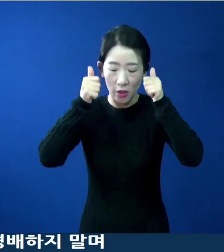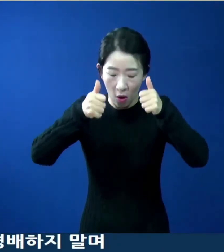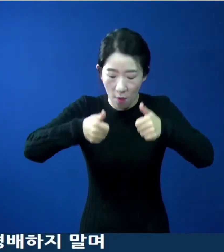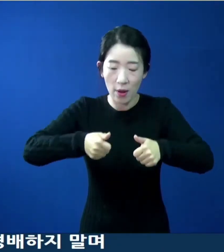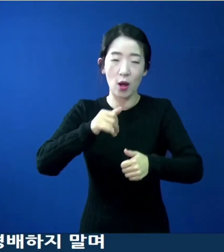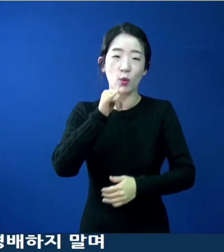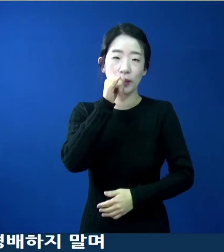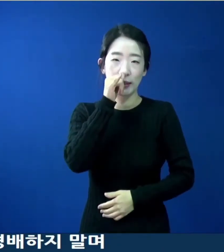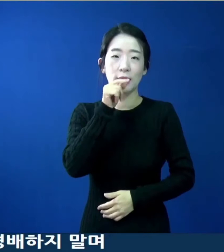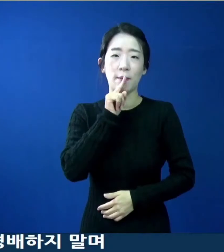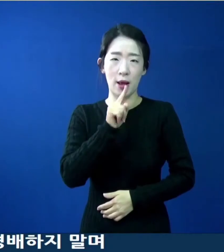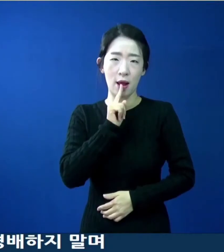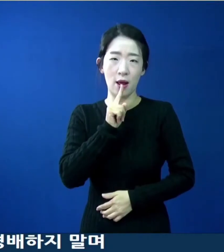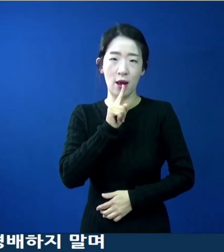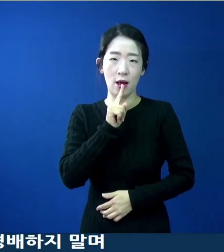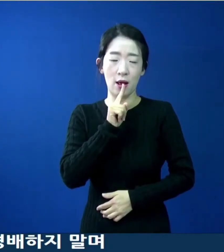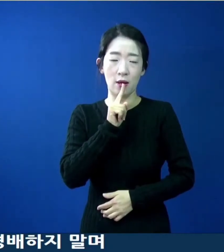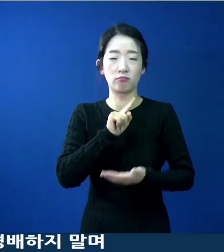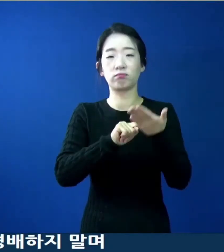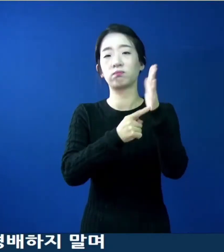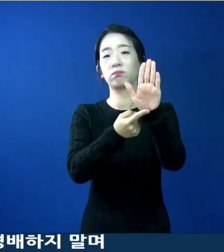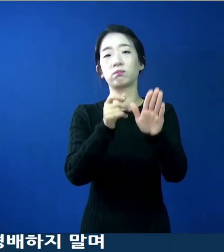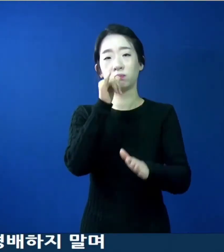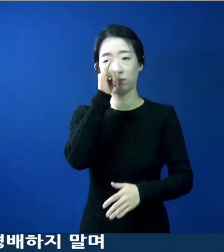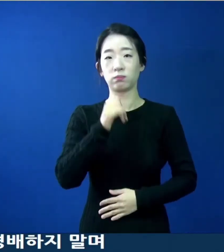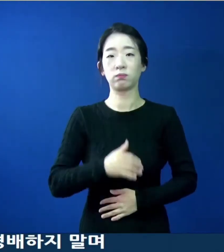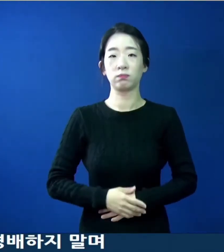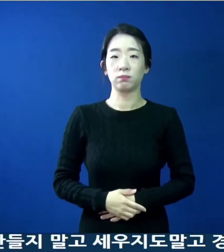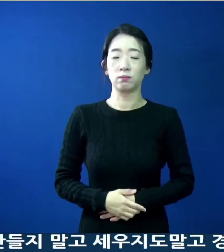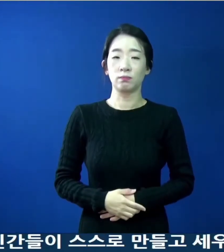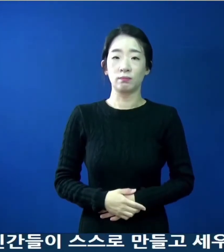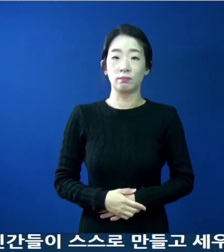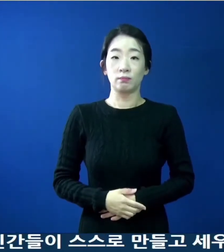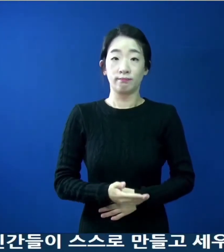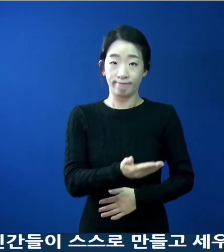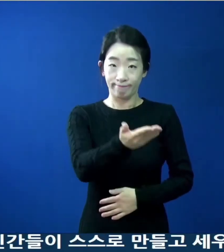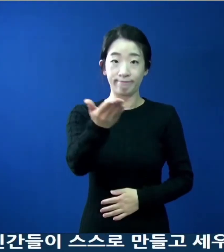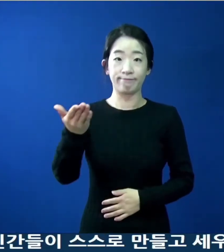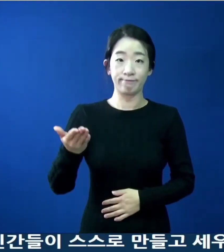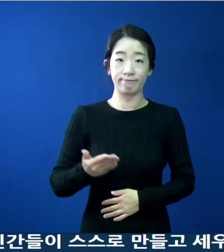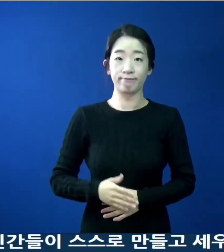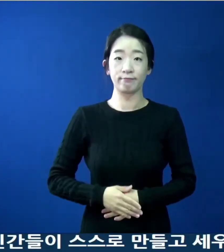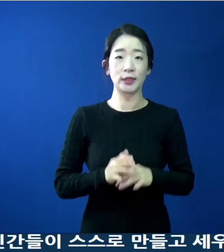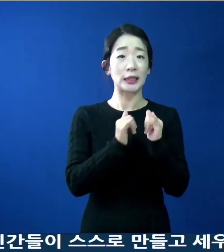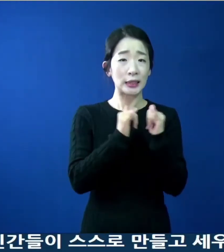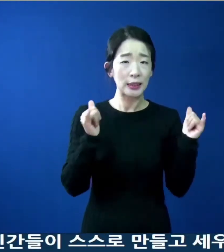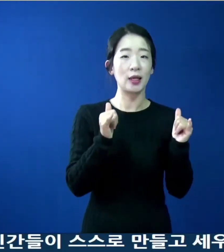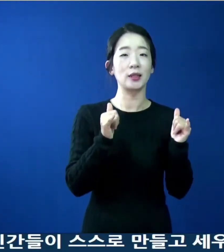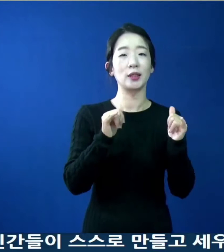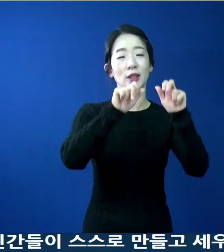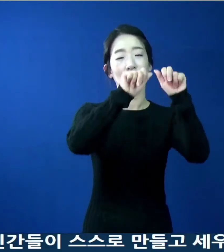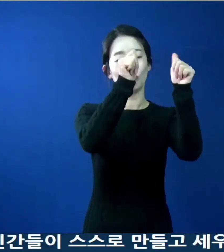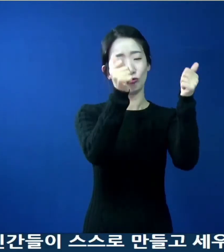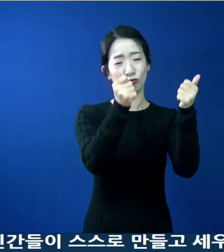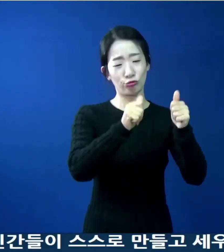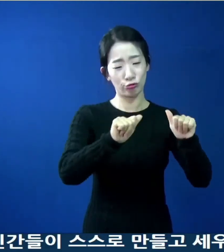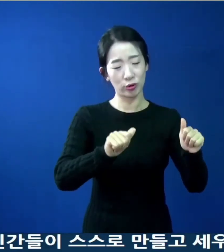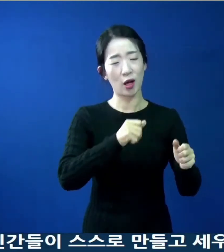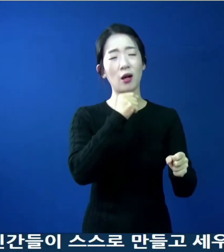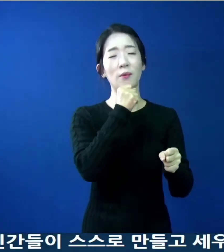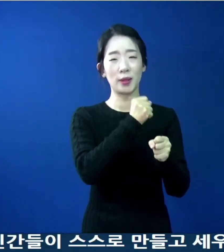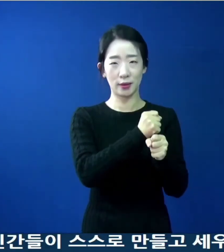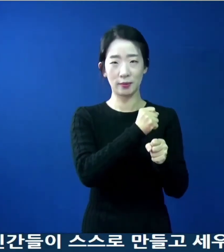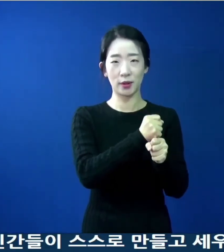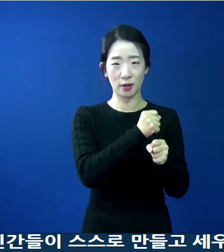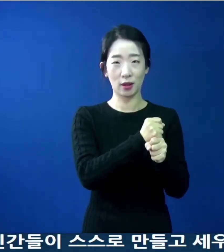한다는 것을 보여주고 있는 것이죠. 여러분, 인간이 우상을 만듭니다. 왜